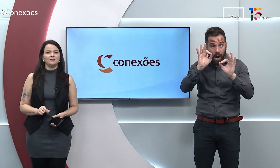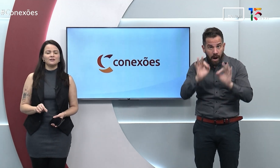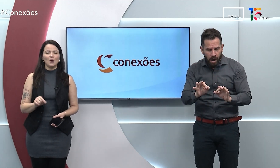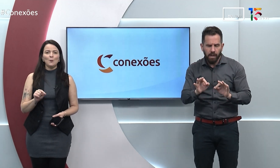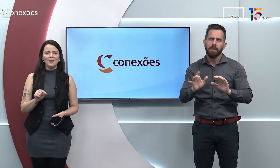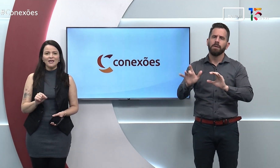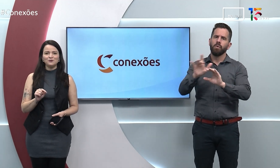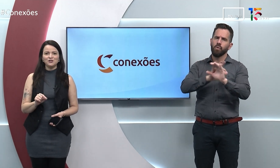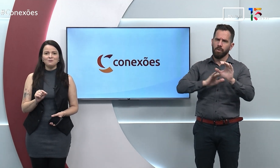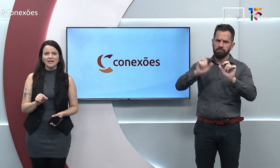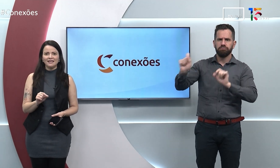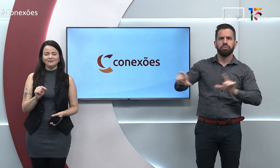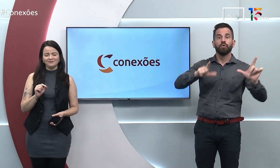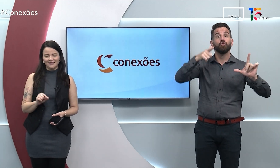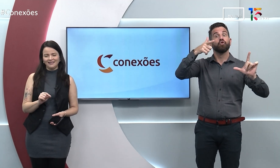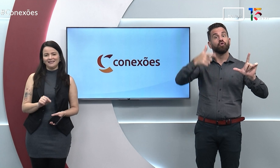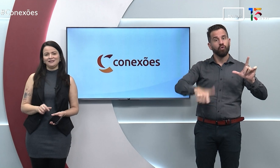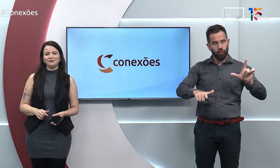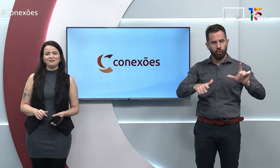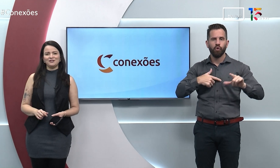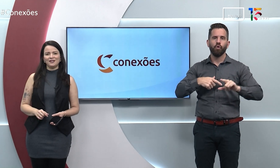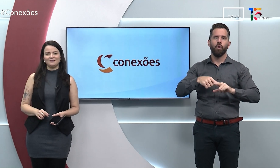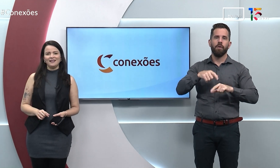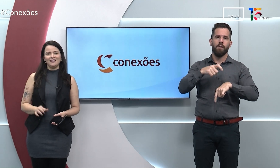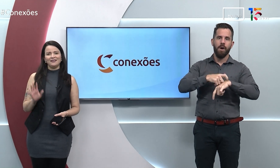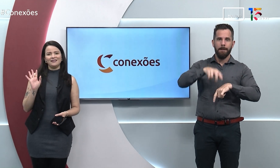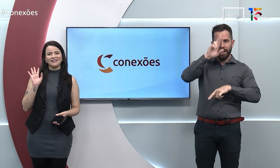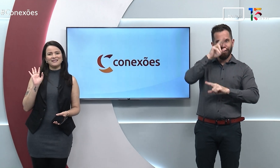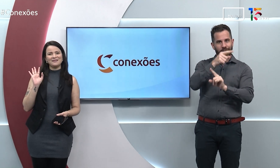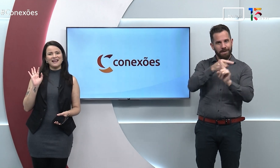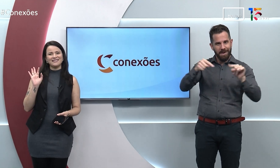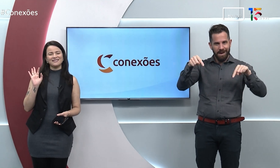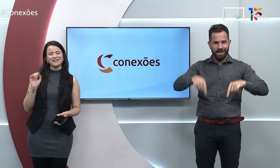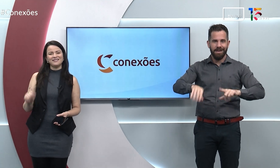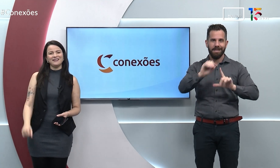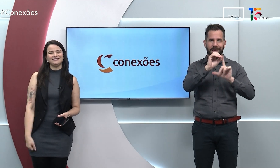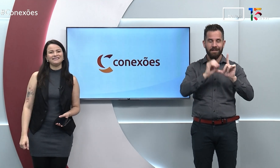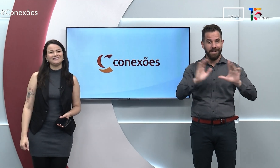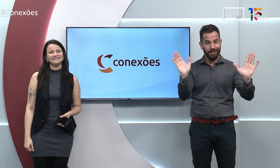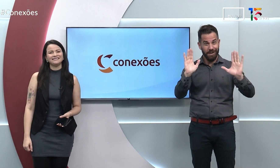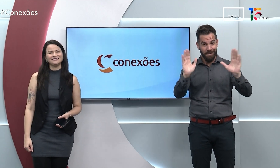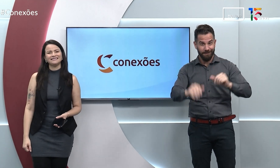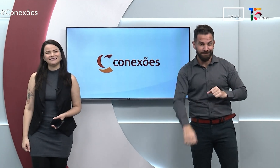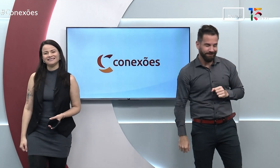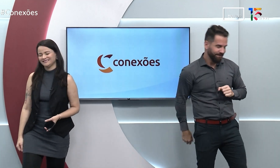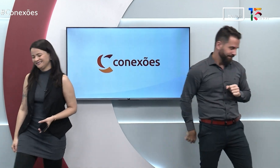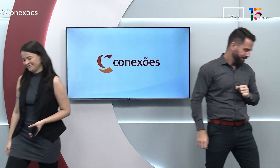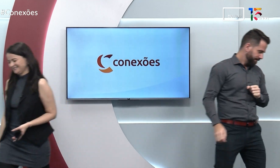Conexões ao 12:30 aqui na TV UFG. Grande abraço, tchau, tchau!